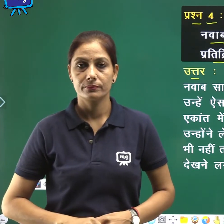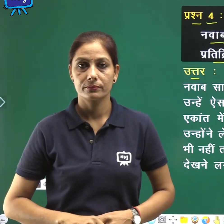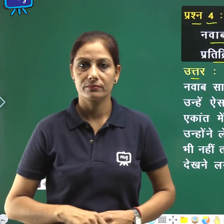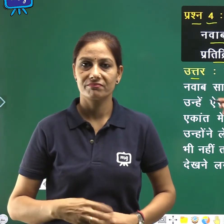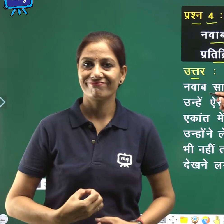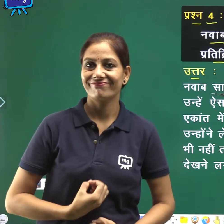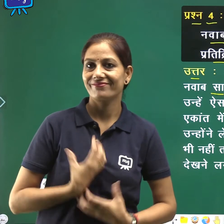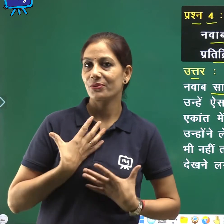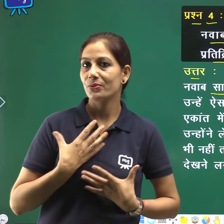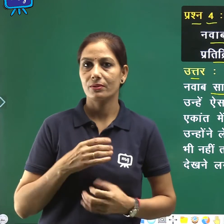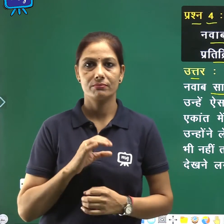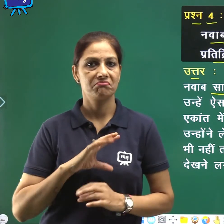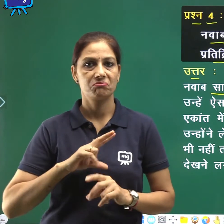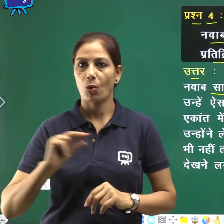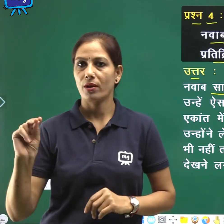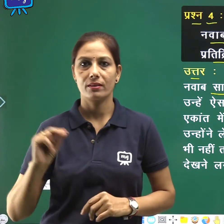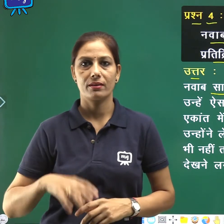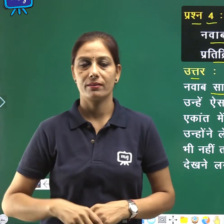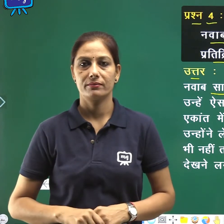प्रसन्न नहीं थे।